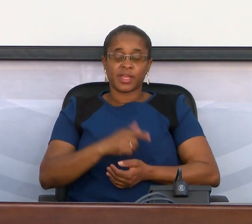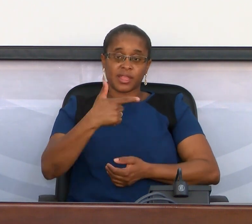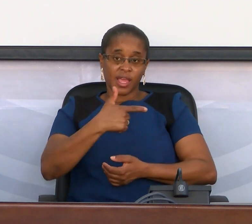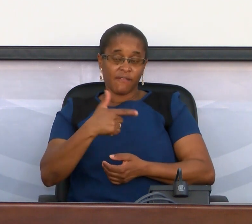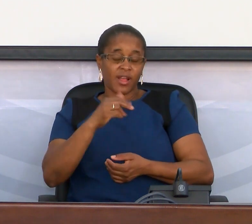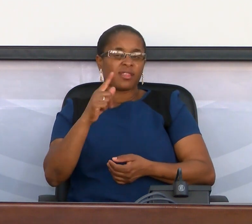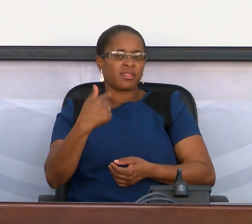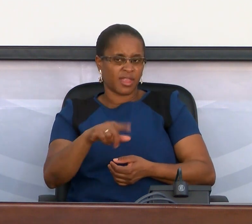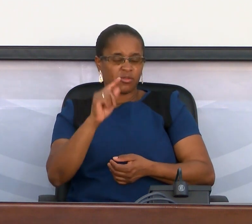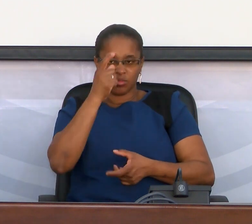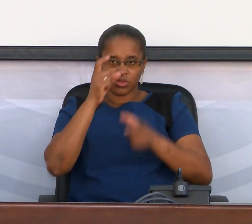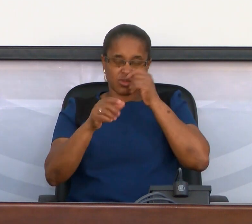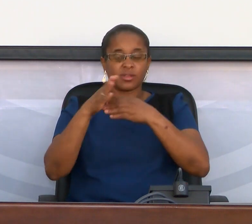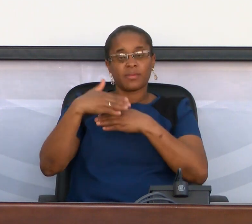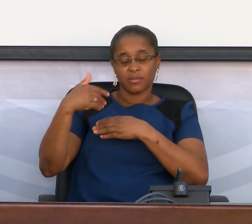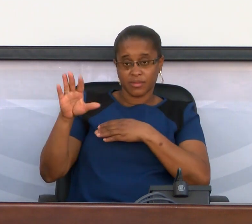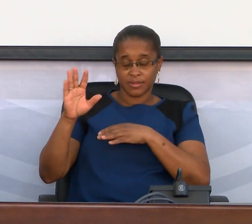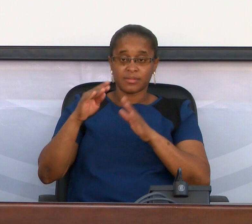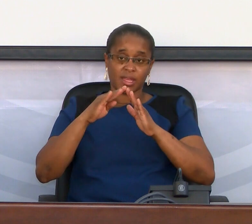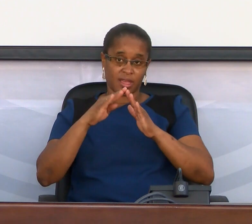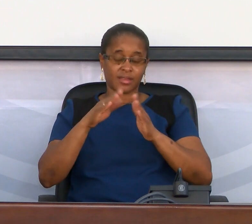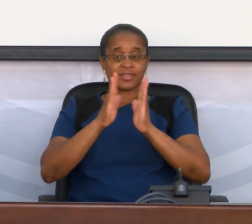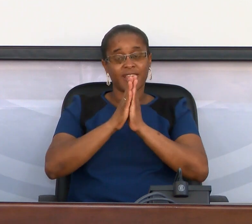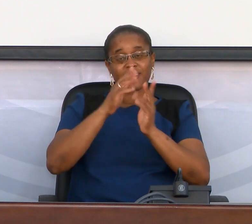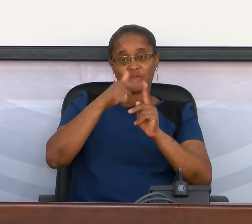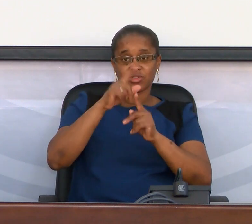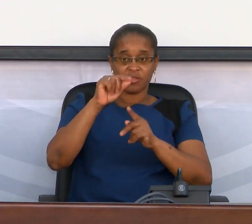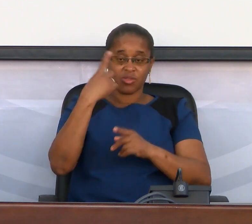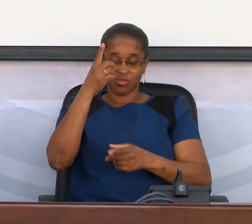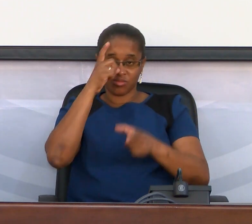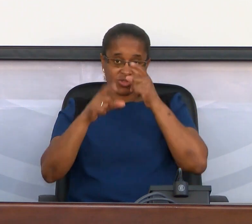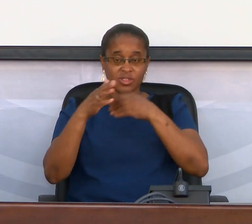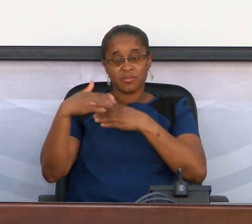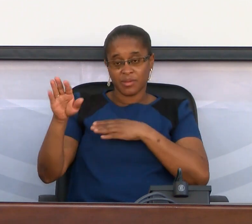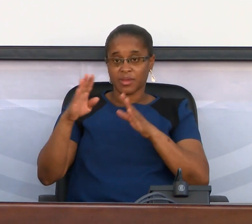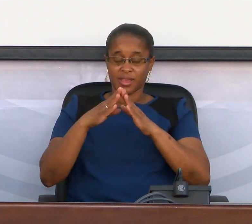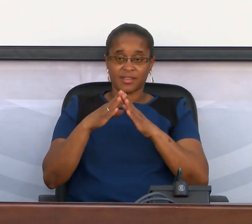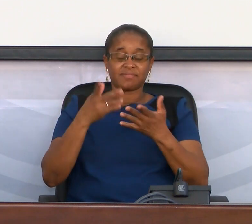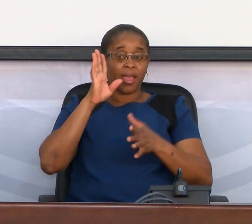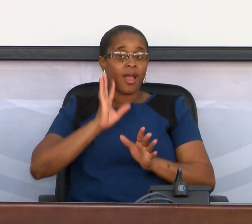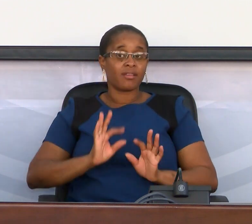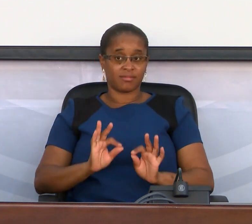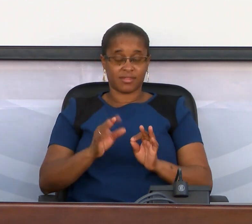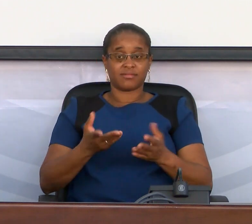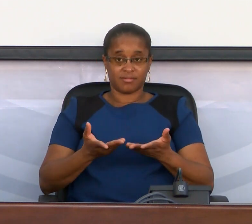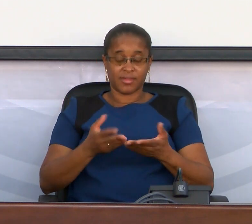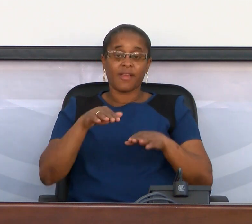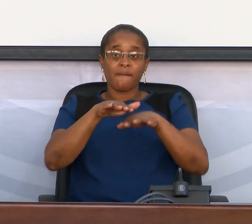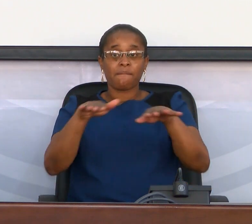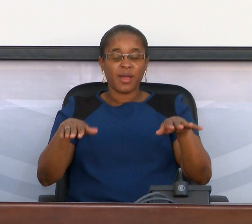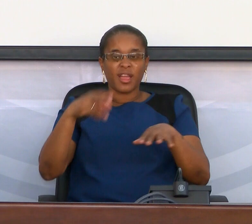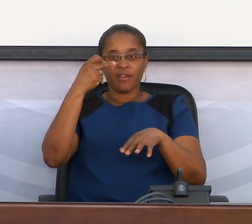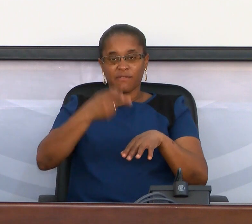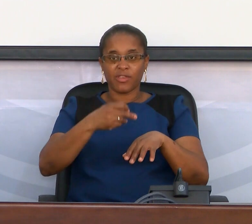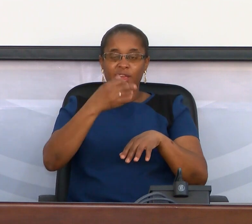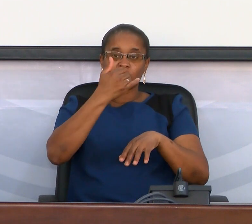Tarrafal teve uma alta, Santa Cruz também teve uma alta, e assim Praia fica